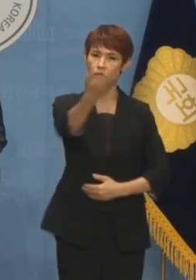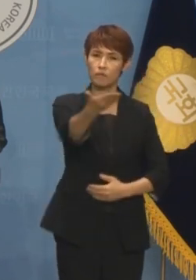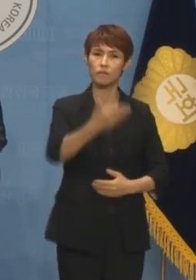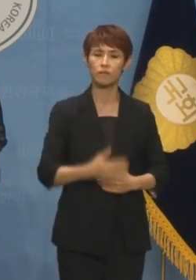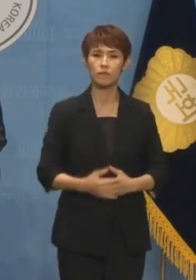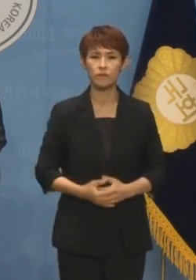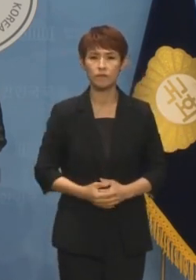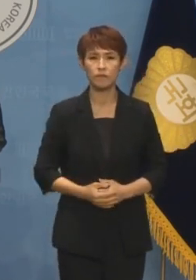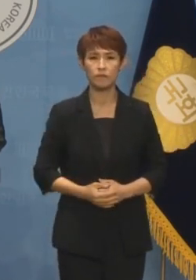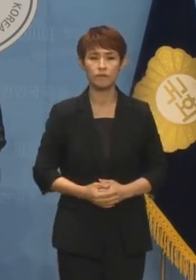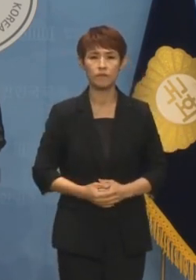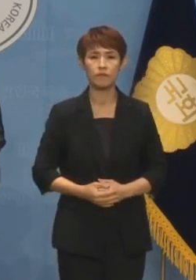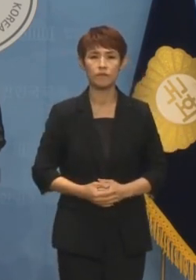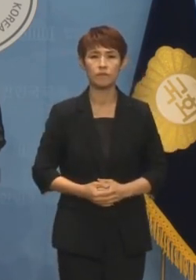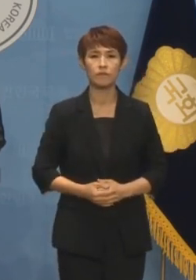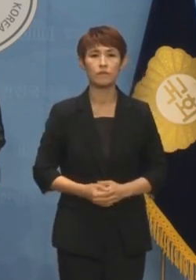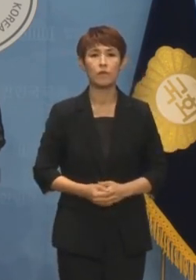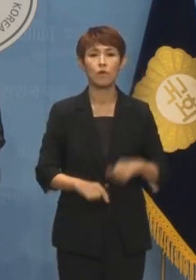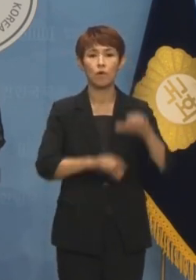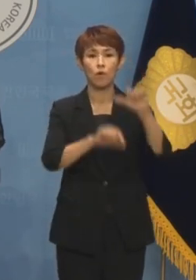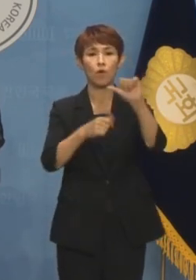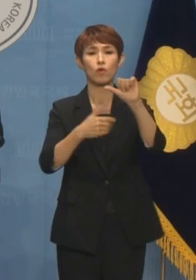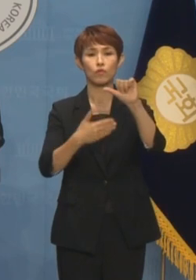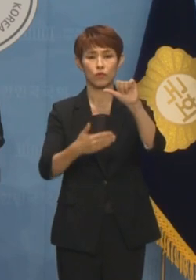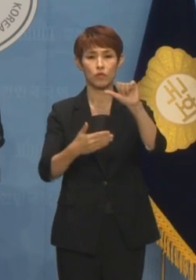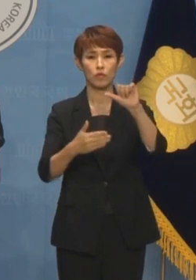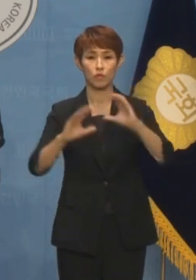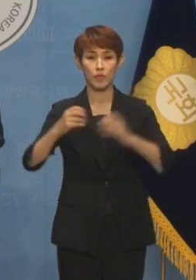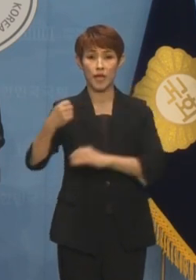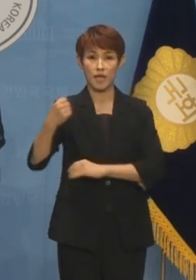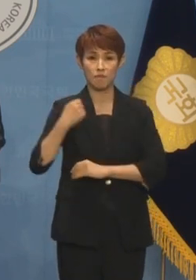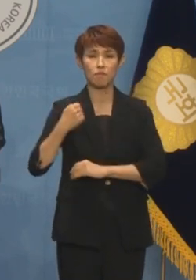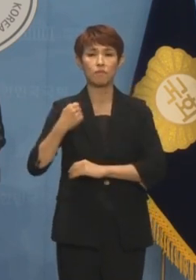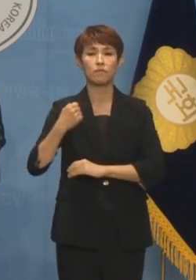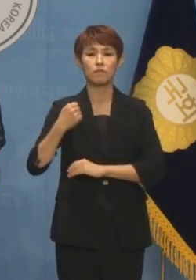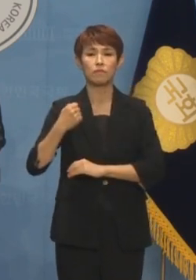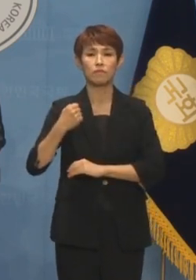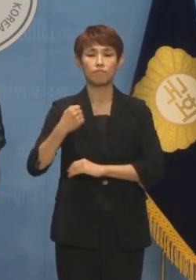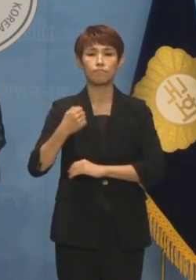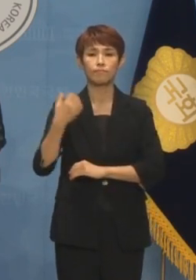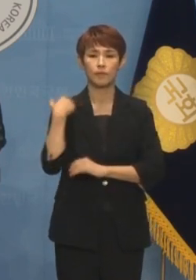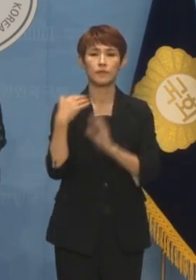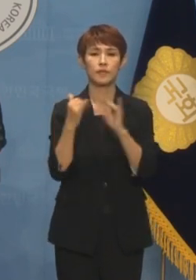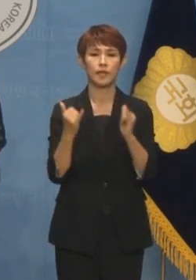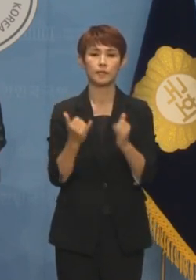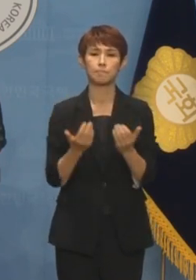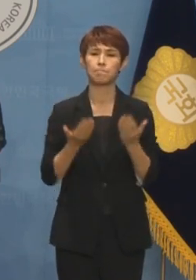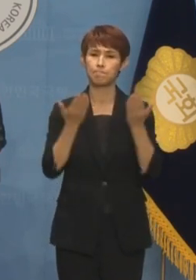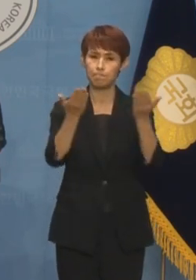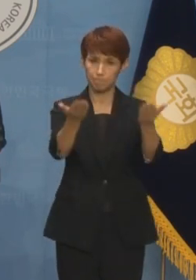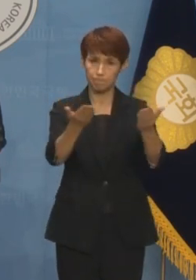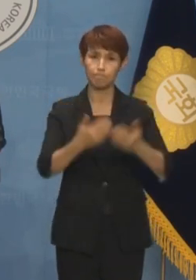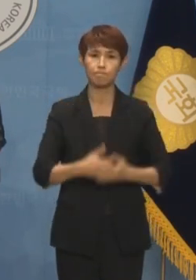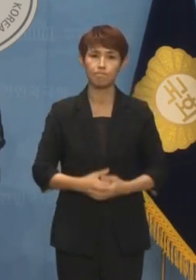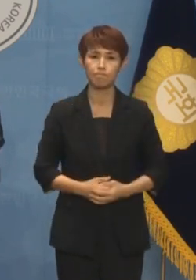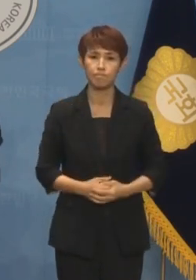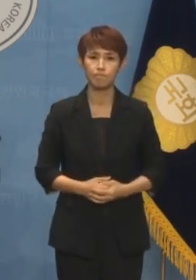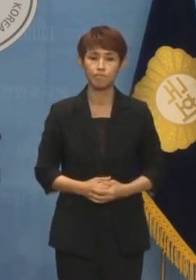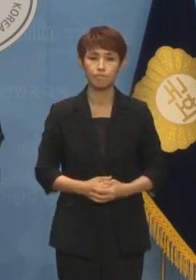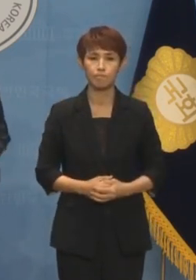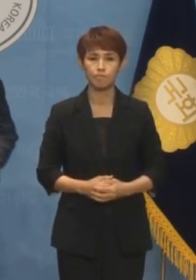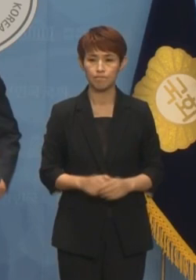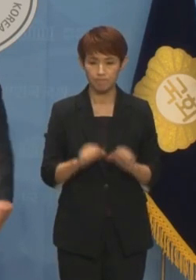말씀드립니다. 2024년 5월 9일 국민의힘 국회 정무위원회 위원 1동.